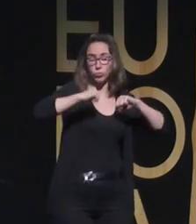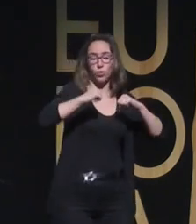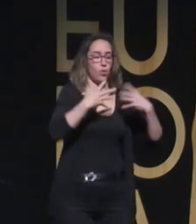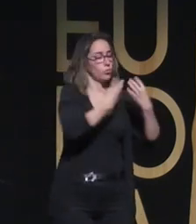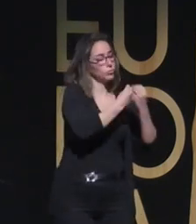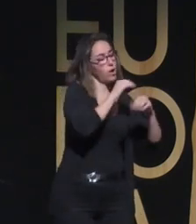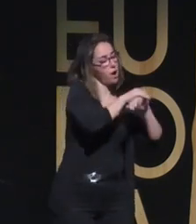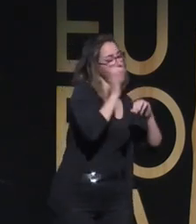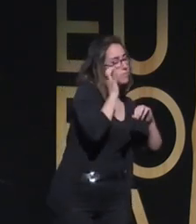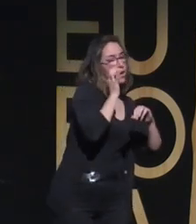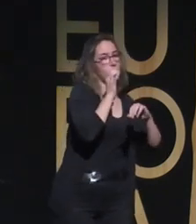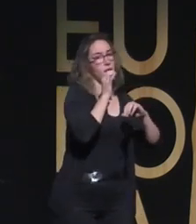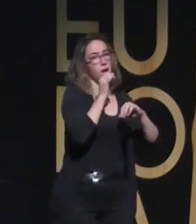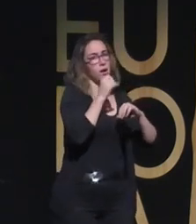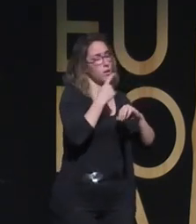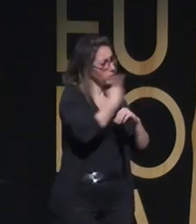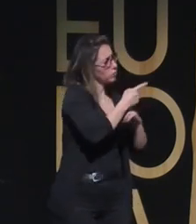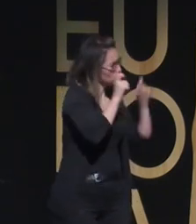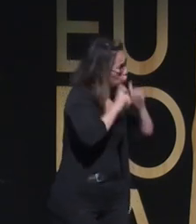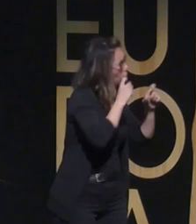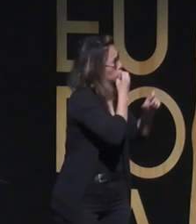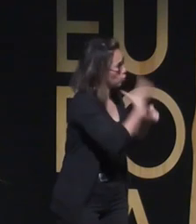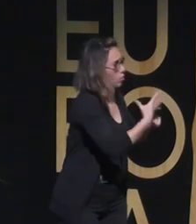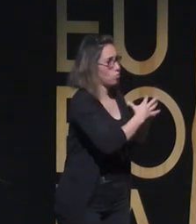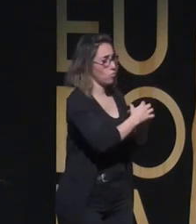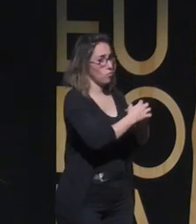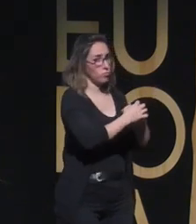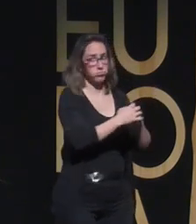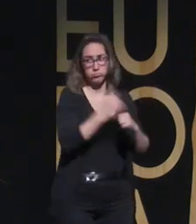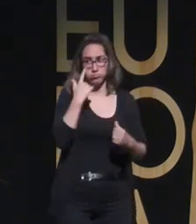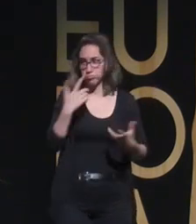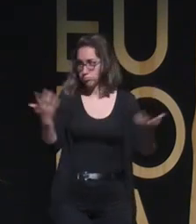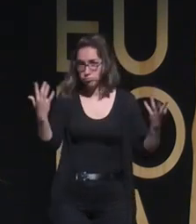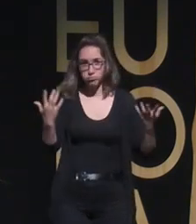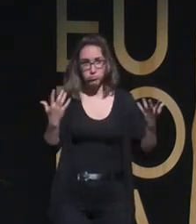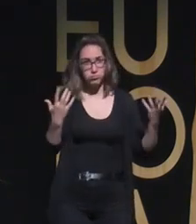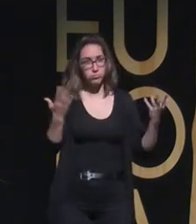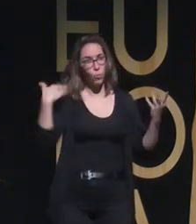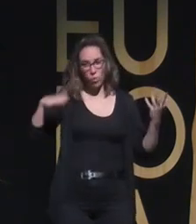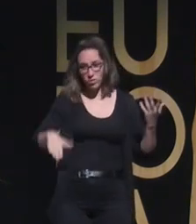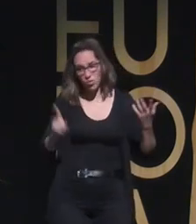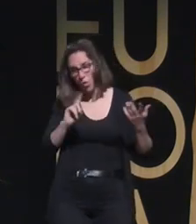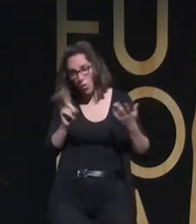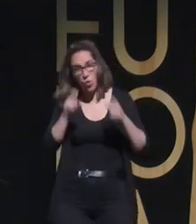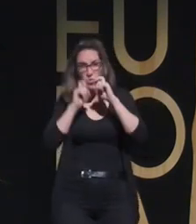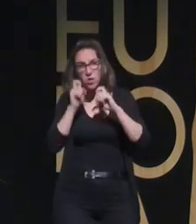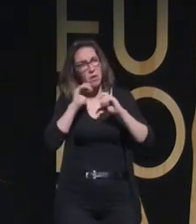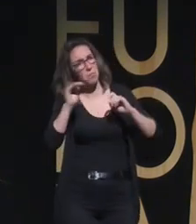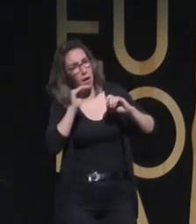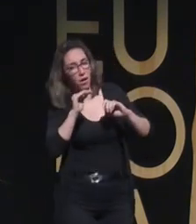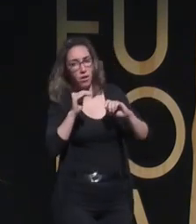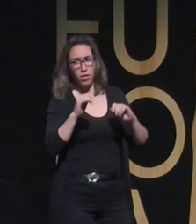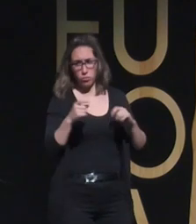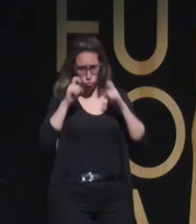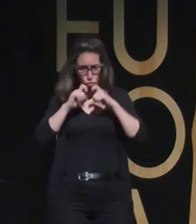estás con una amiga o un amigo que está jodido, le dices, llora, que es bueno. Hostia, Y cuando eres niño, no, mi niño, que no llore porque está mal. Si está llorando, está angustiado,